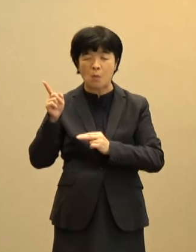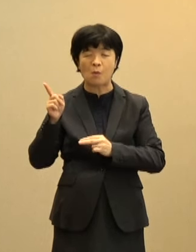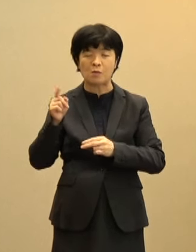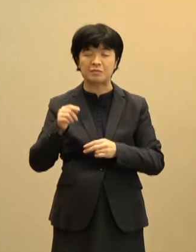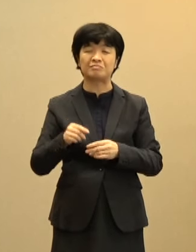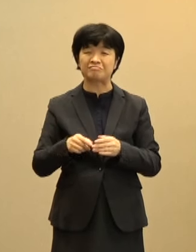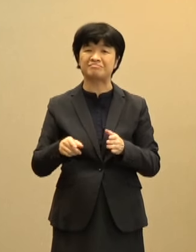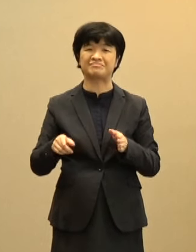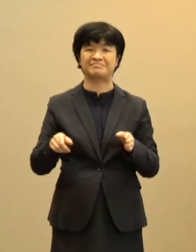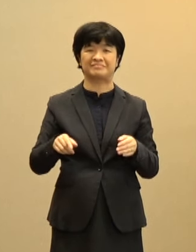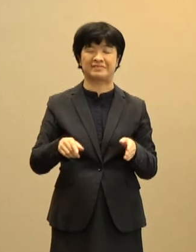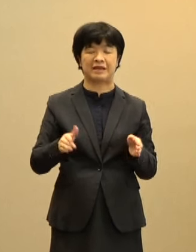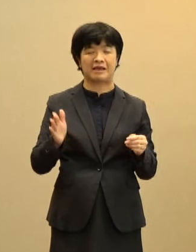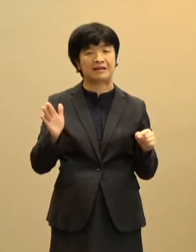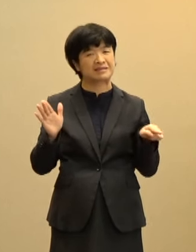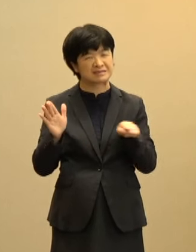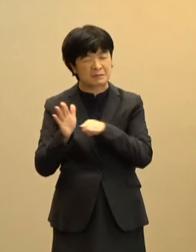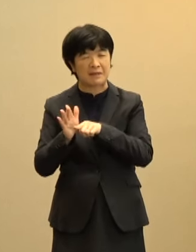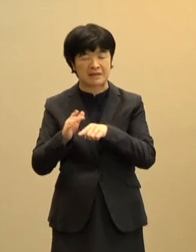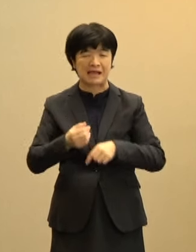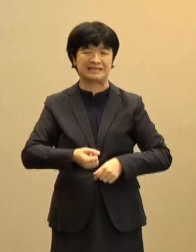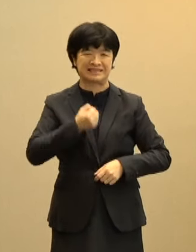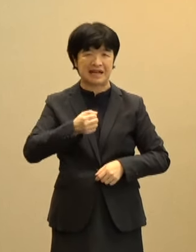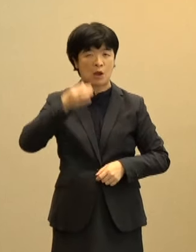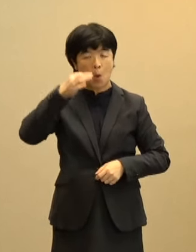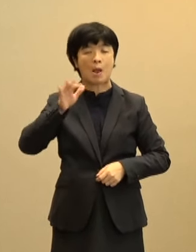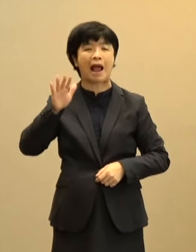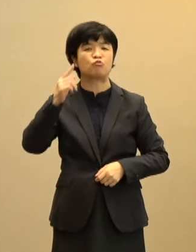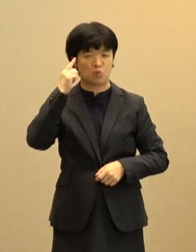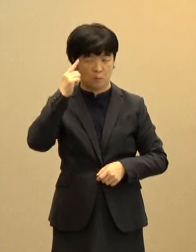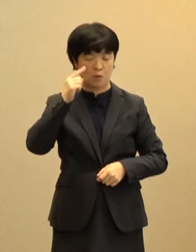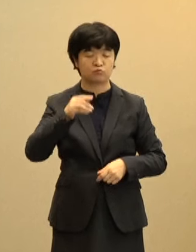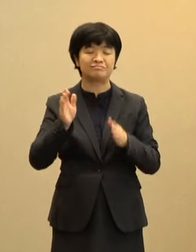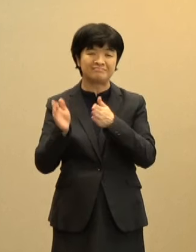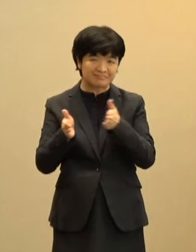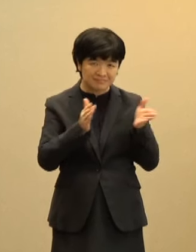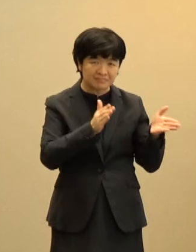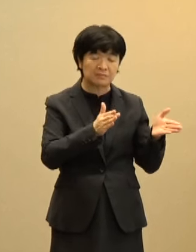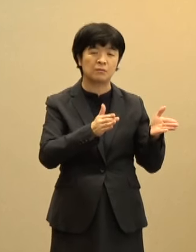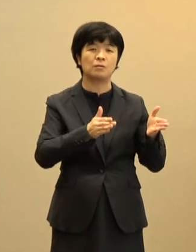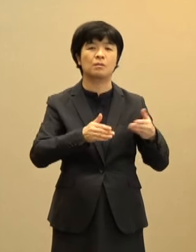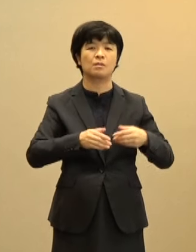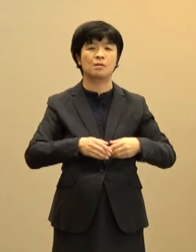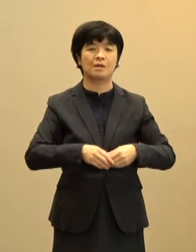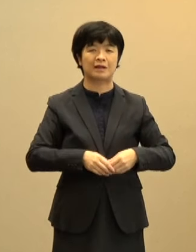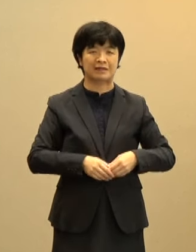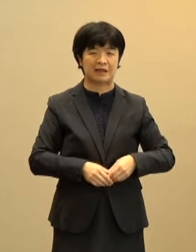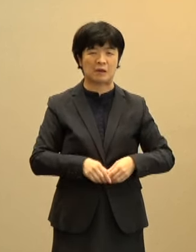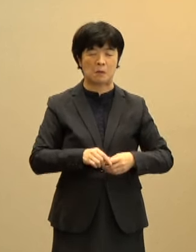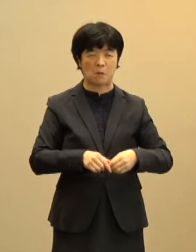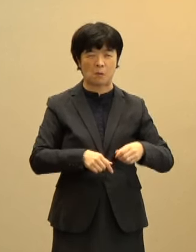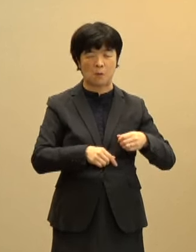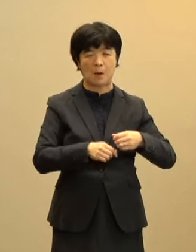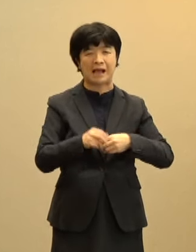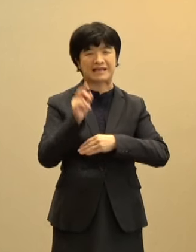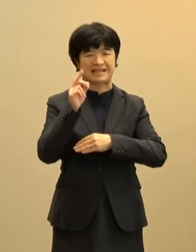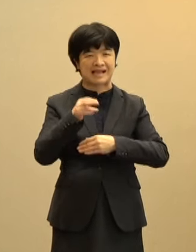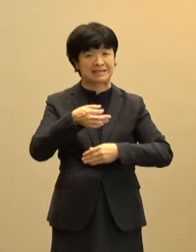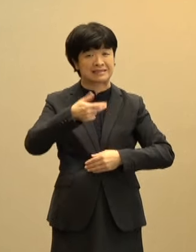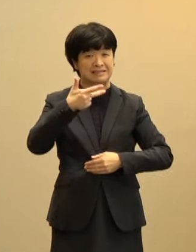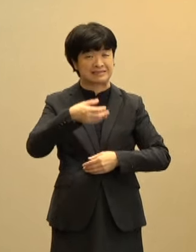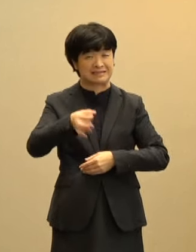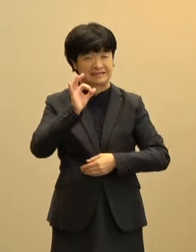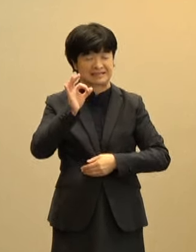も合わせてあるというふうに思いますし、一方でこうした政治資金に関するですね、問題、これはかな